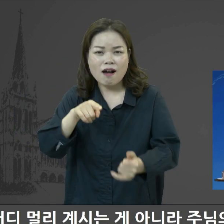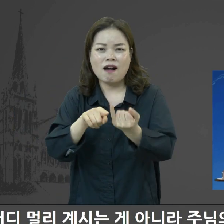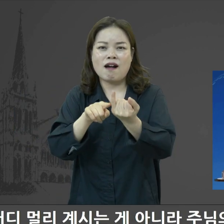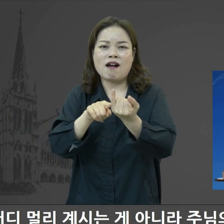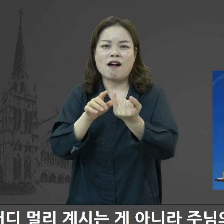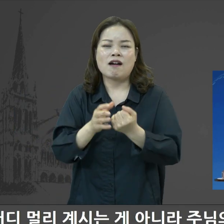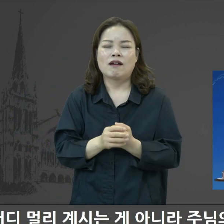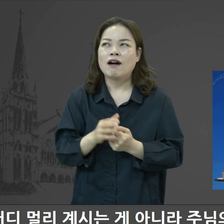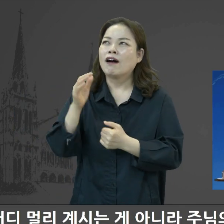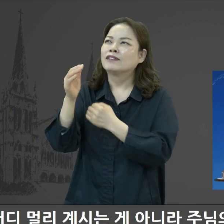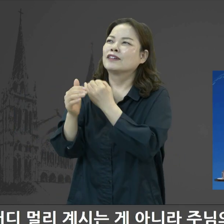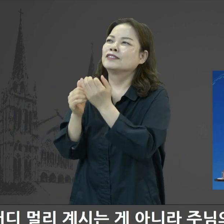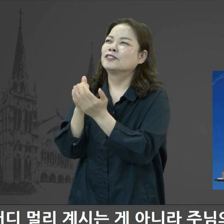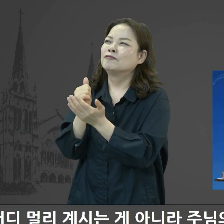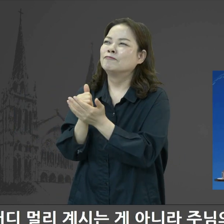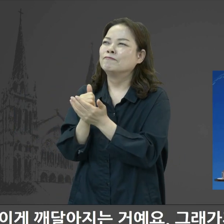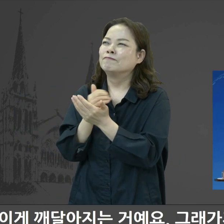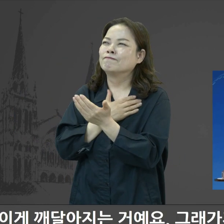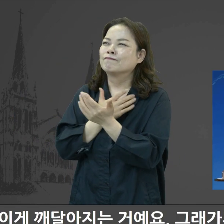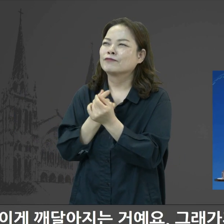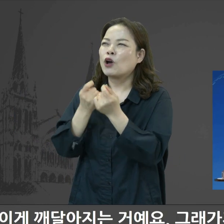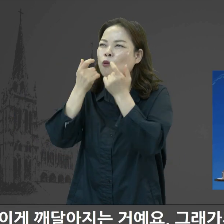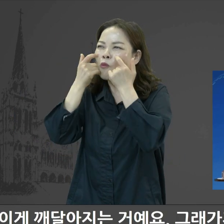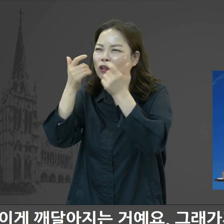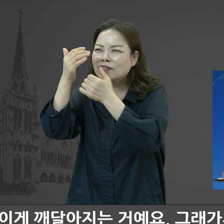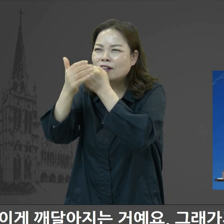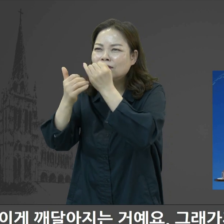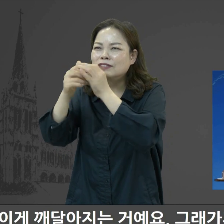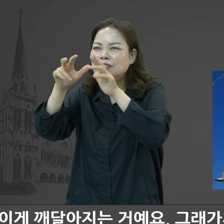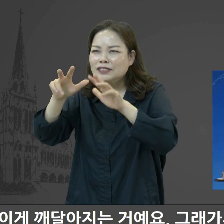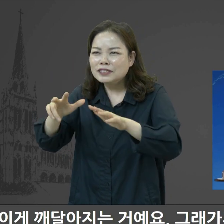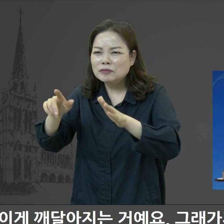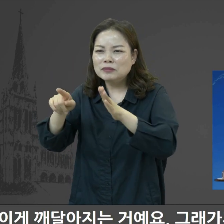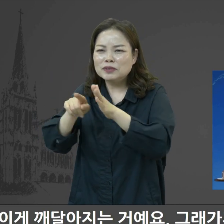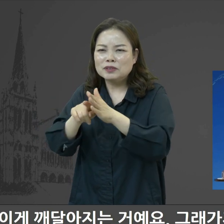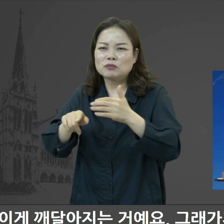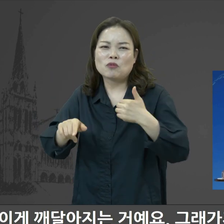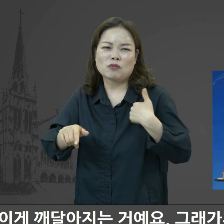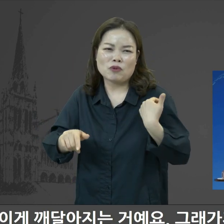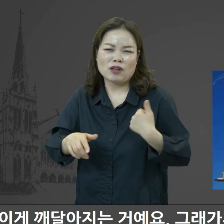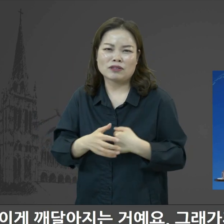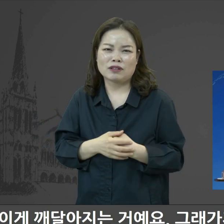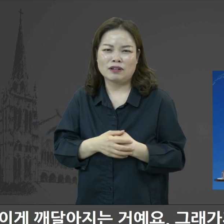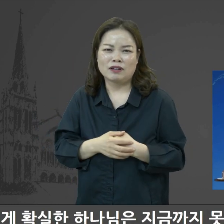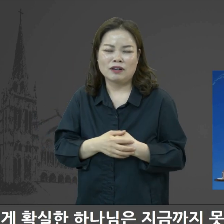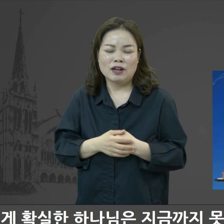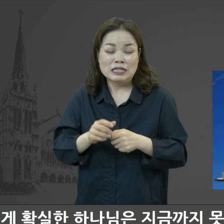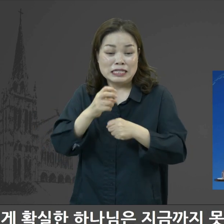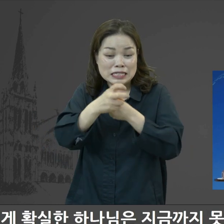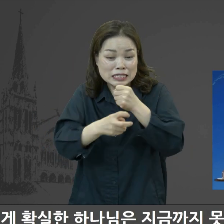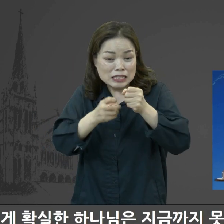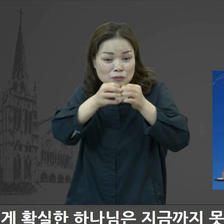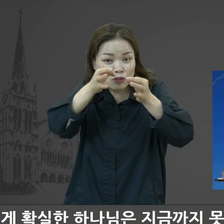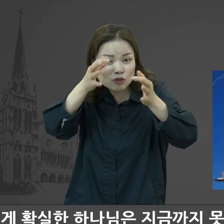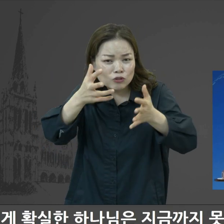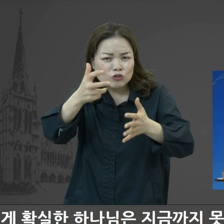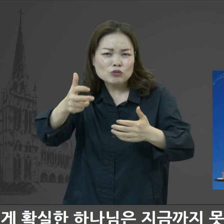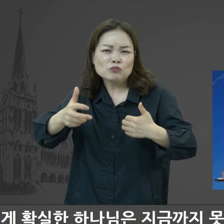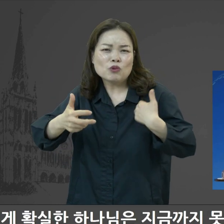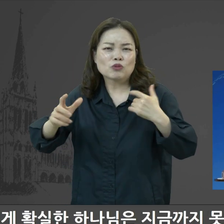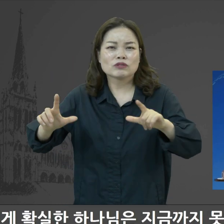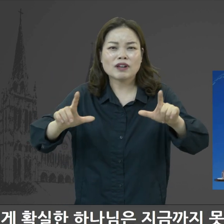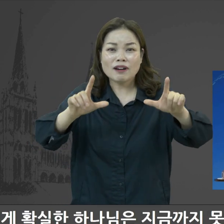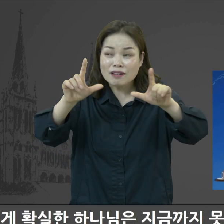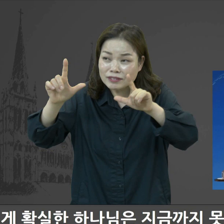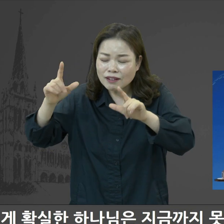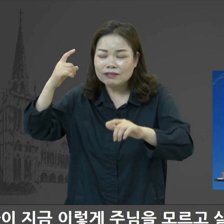제가, 어머 하나님, 제가 이렇게 확실한 하나님을 지금까지 못 믿고 사는 거예요? 제가 20년 가까이 지금 이렇게 주님을 모르고 살았던